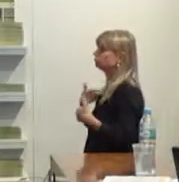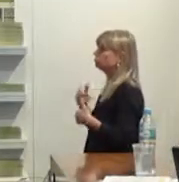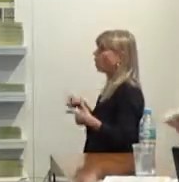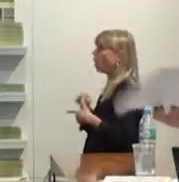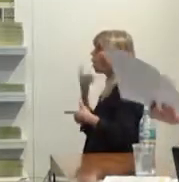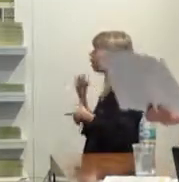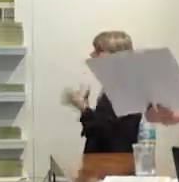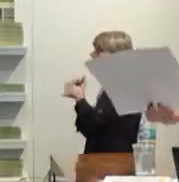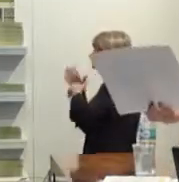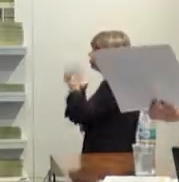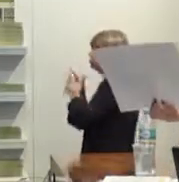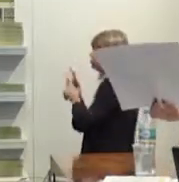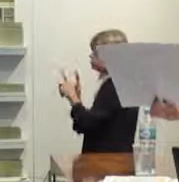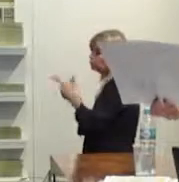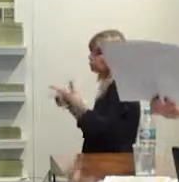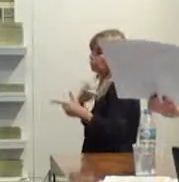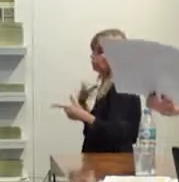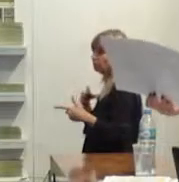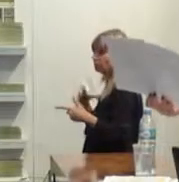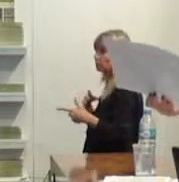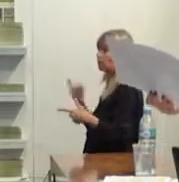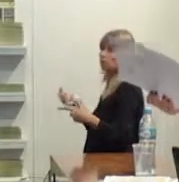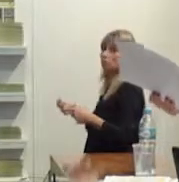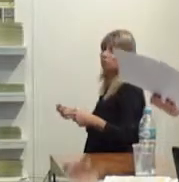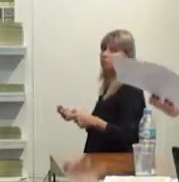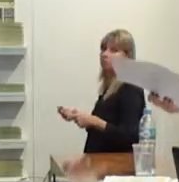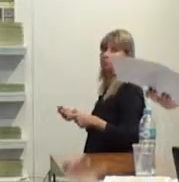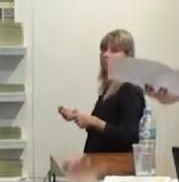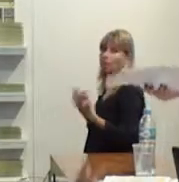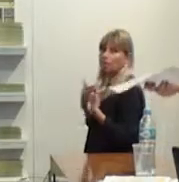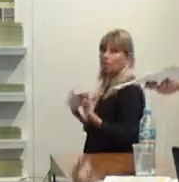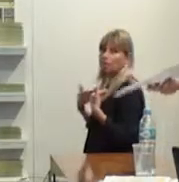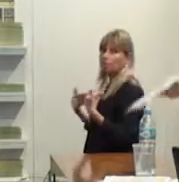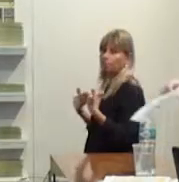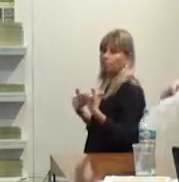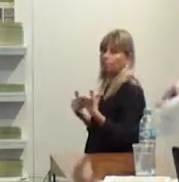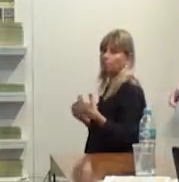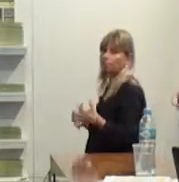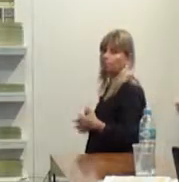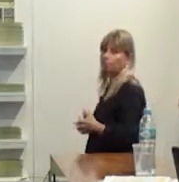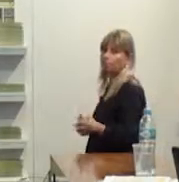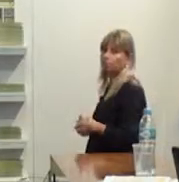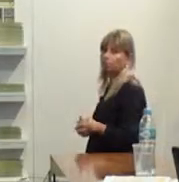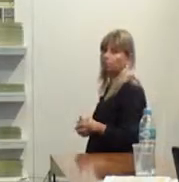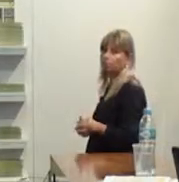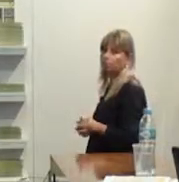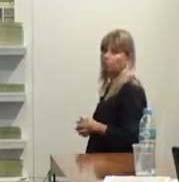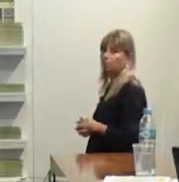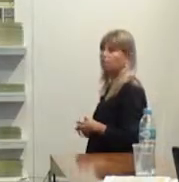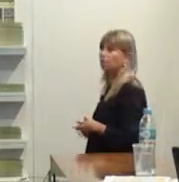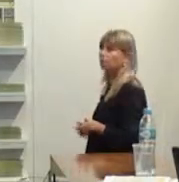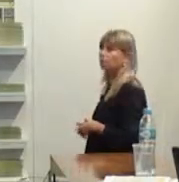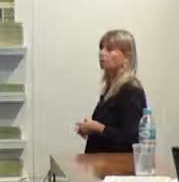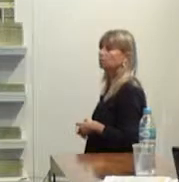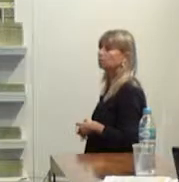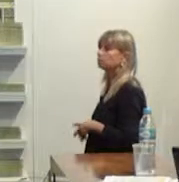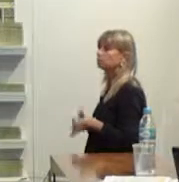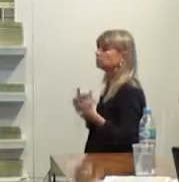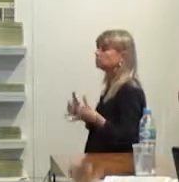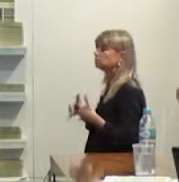otras líneas de subte transversales. O sea, es posible que se agilice